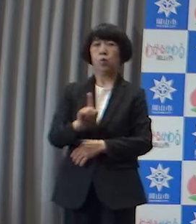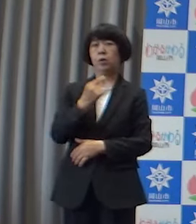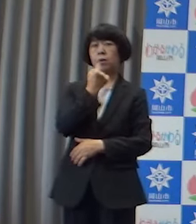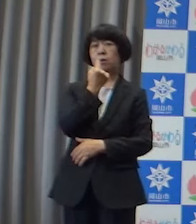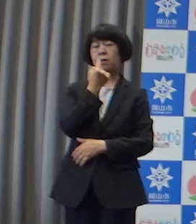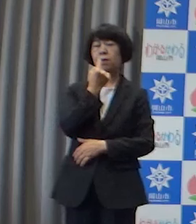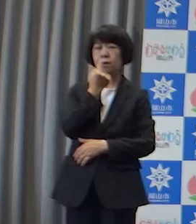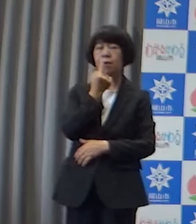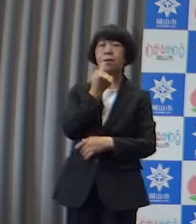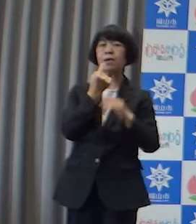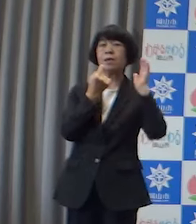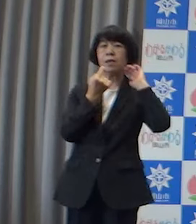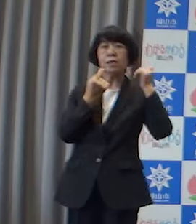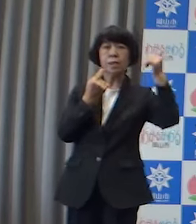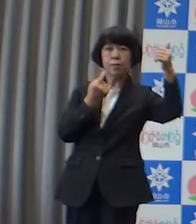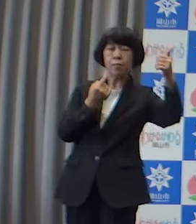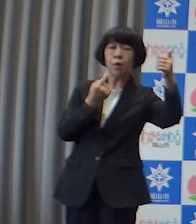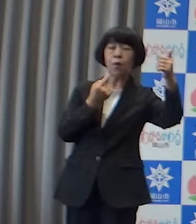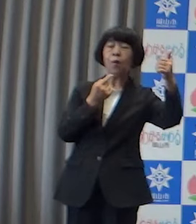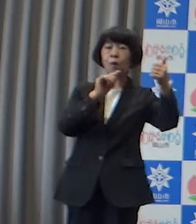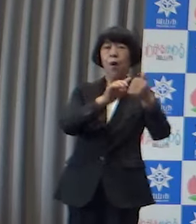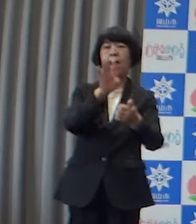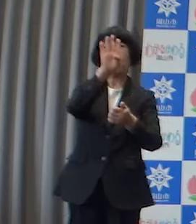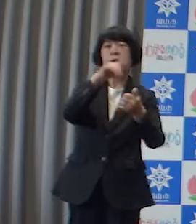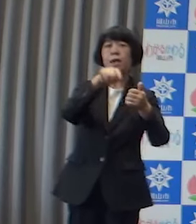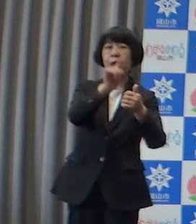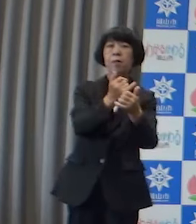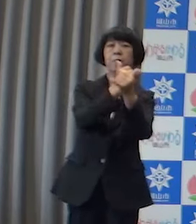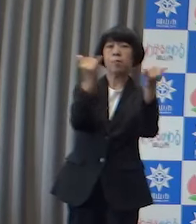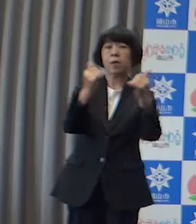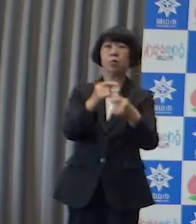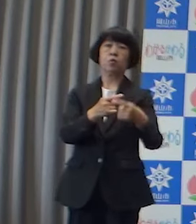では市と県が